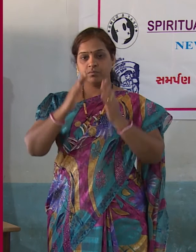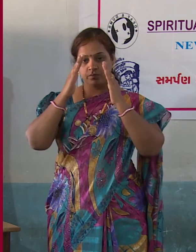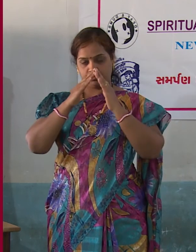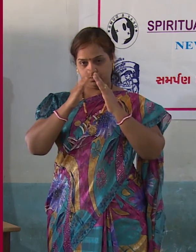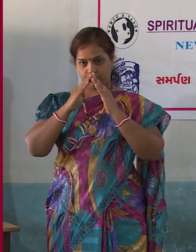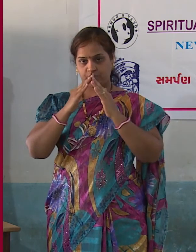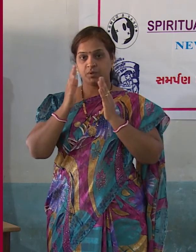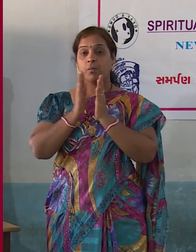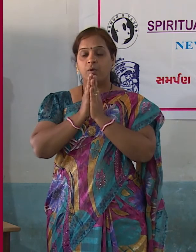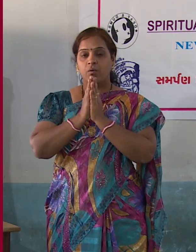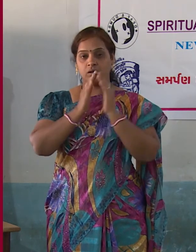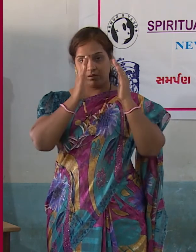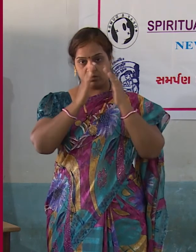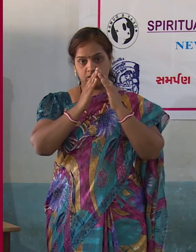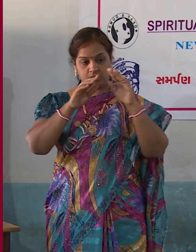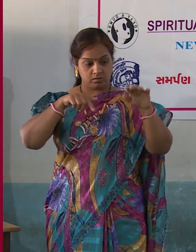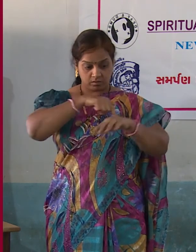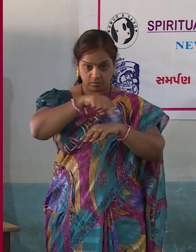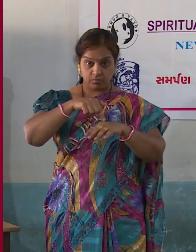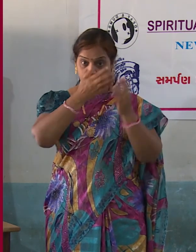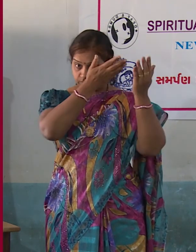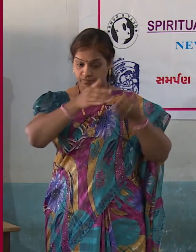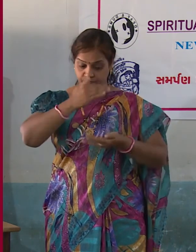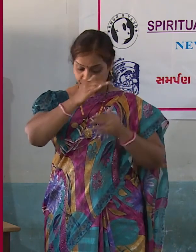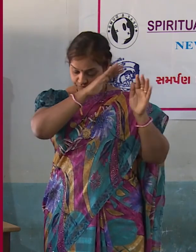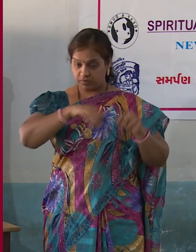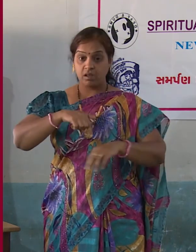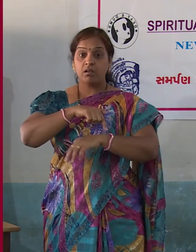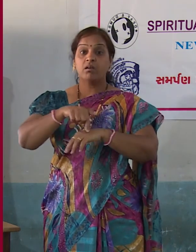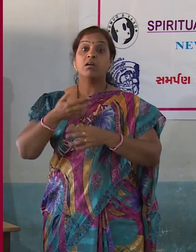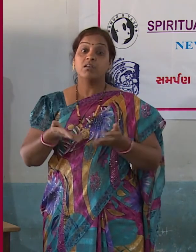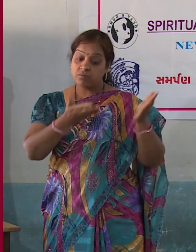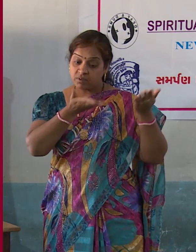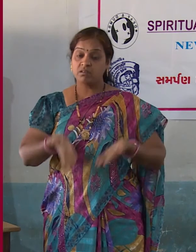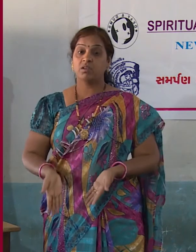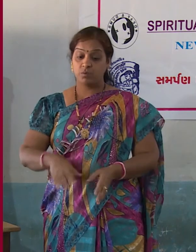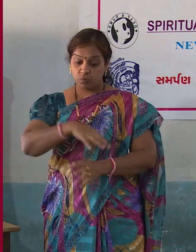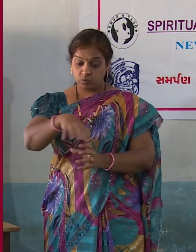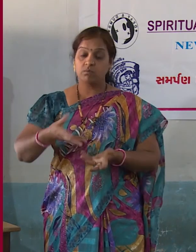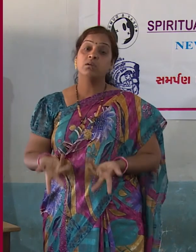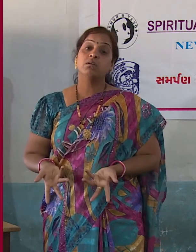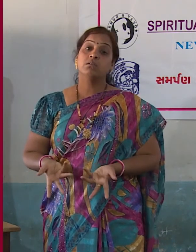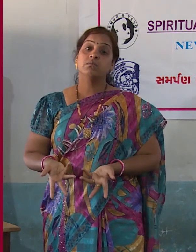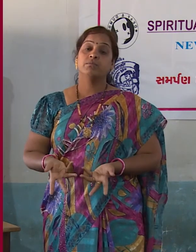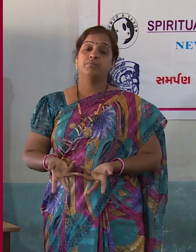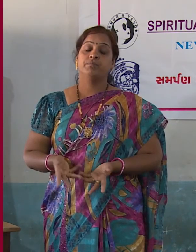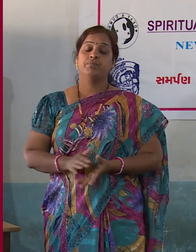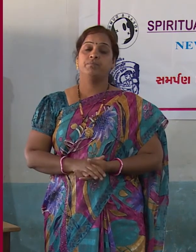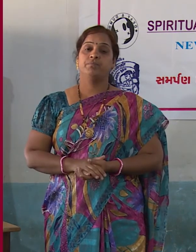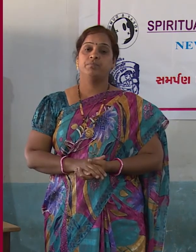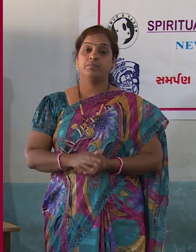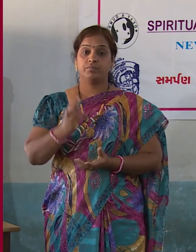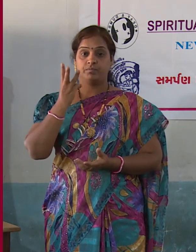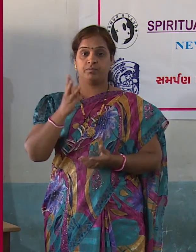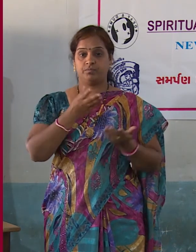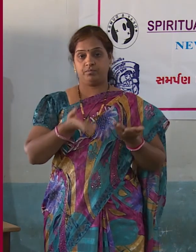के यहां आने का समय और परमात्मा का कर्तव्य, ये तीनों